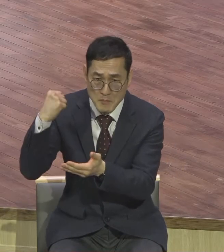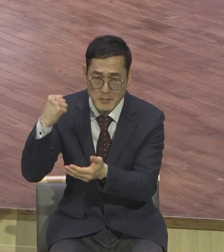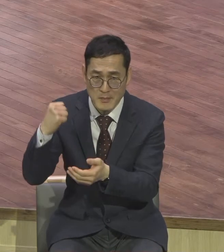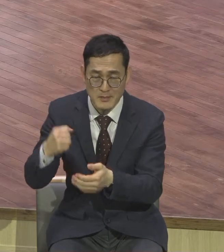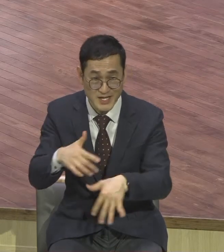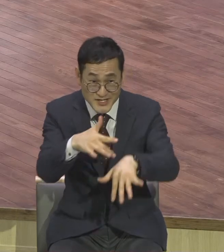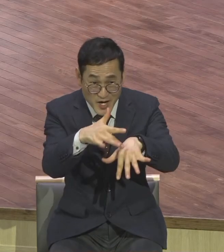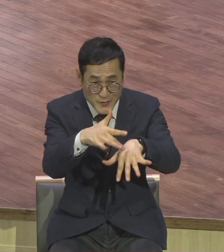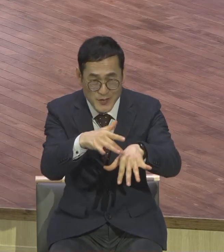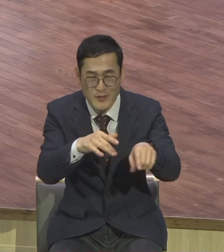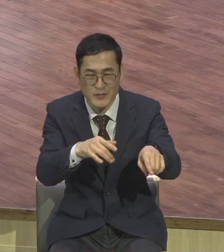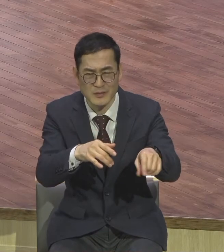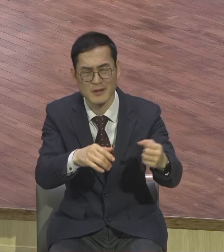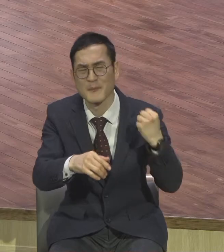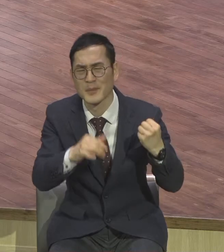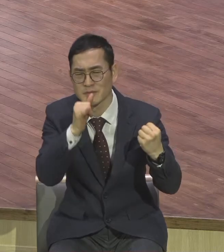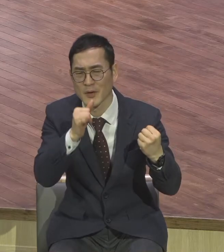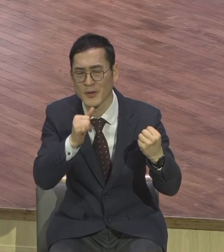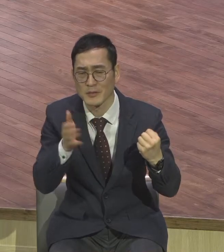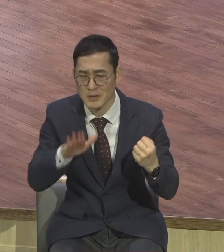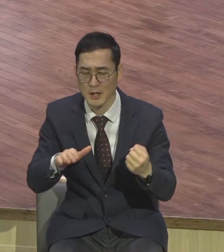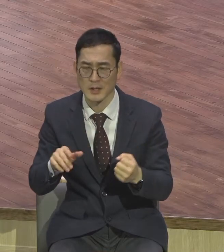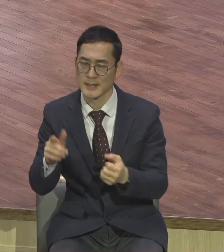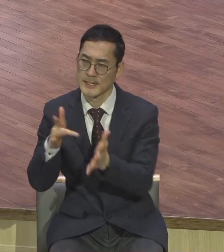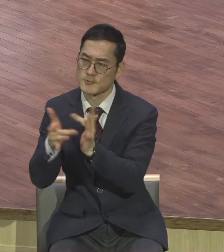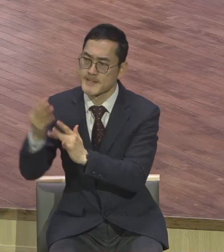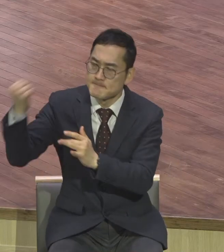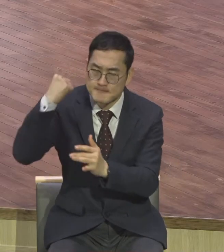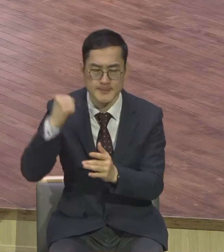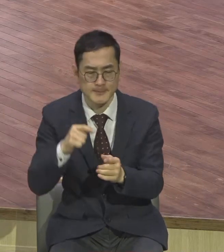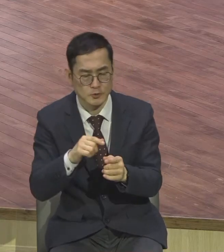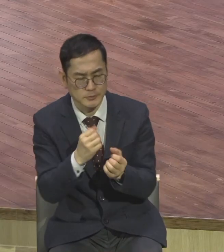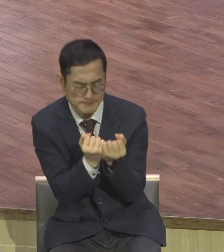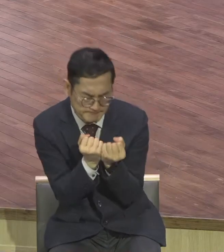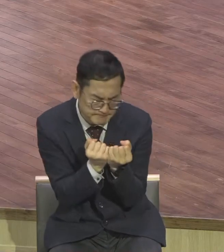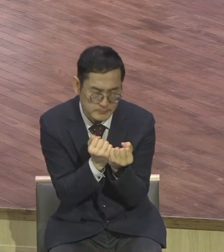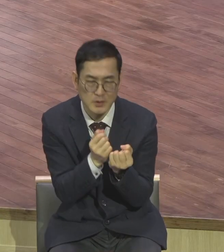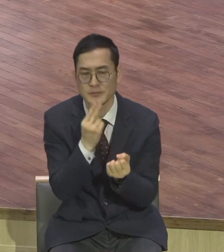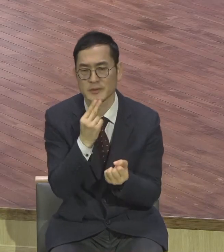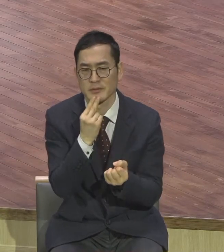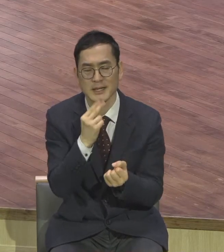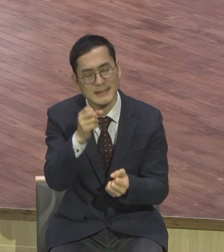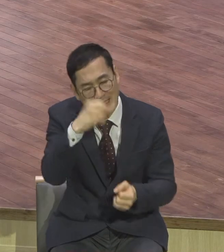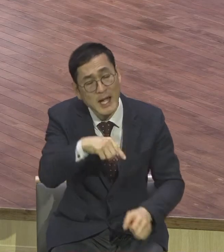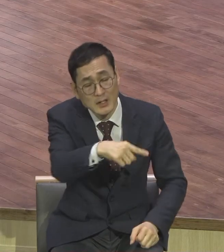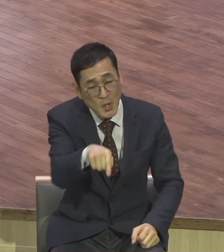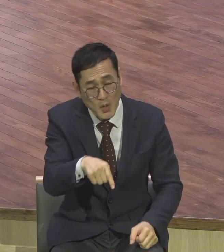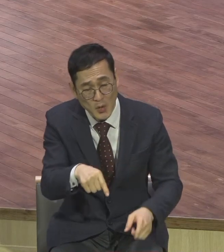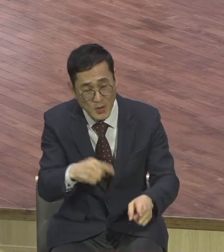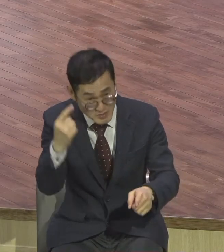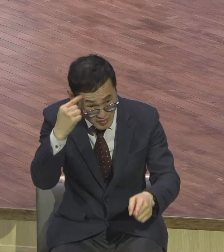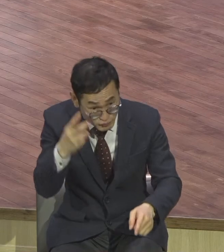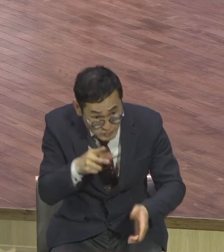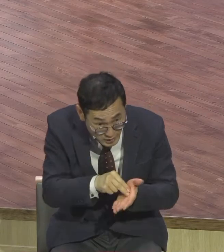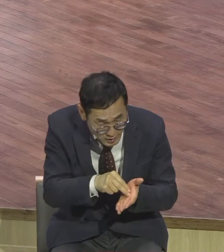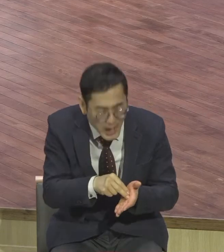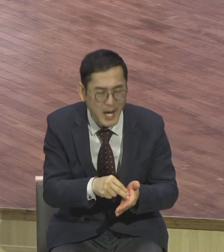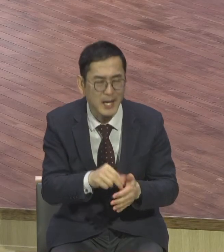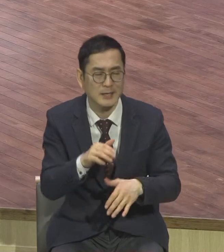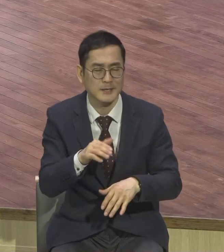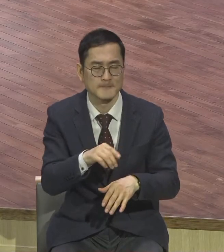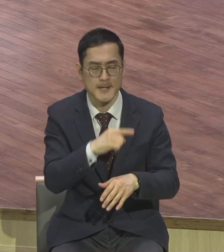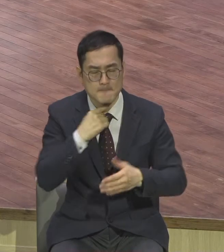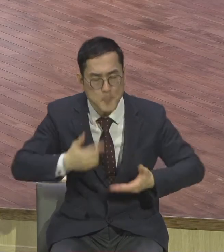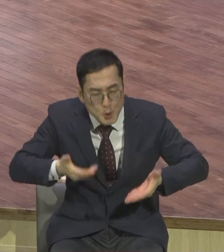영이고 마귀도 영인데 영적인 이야기를 안 한다니까요. 무슨 이야기합니까? 선행 봉사 사랑